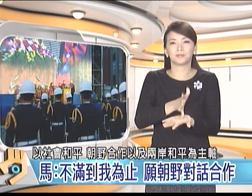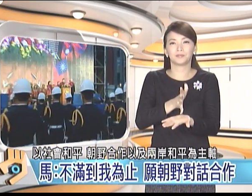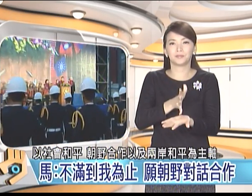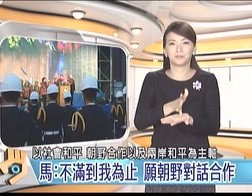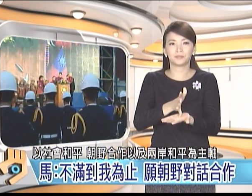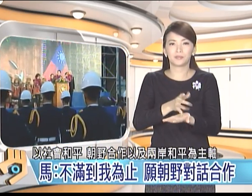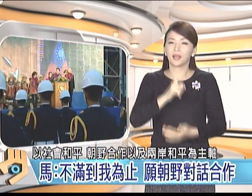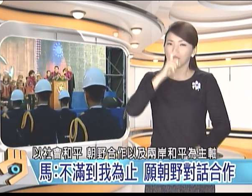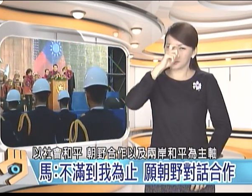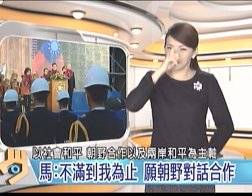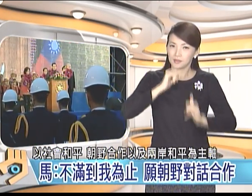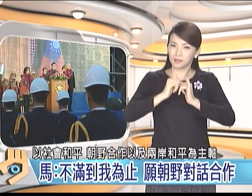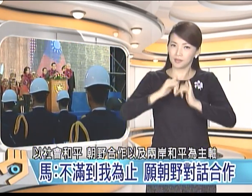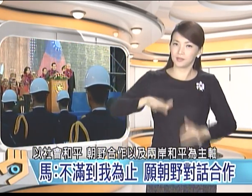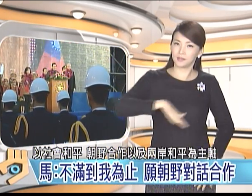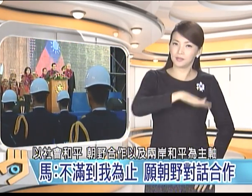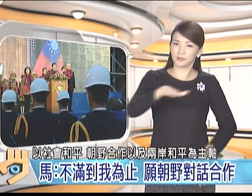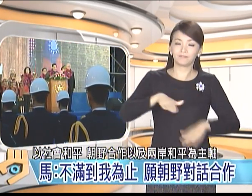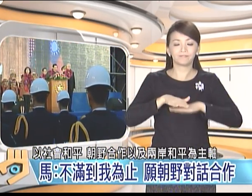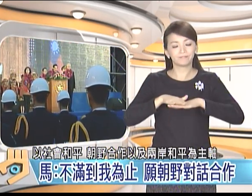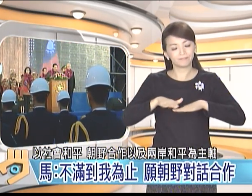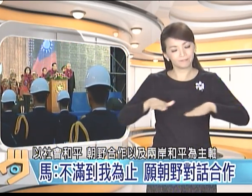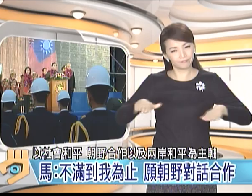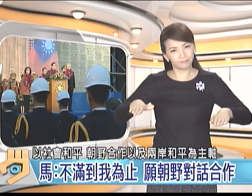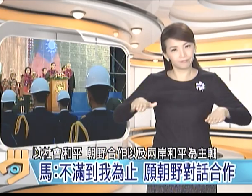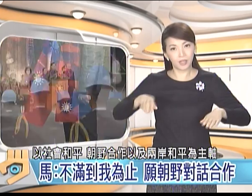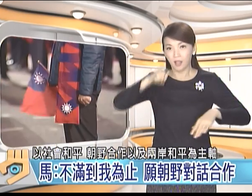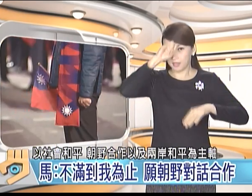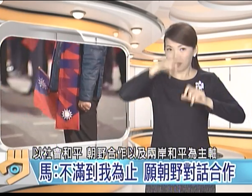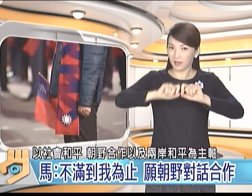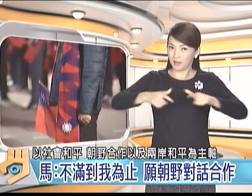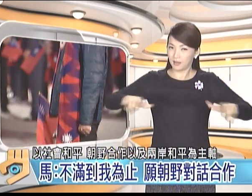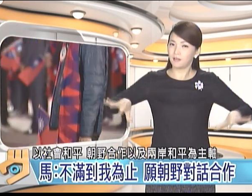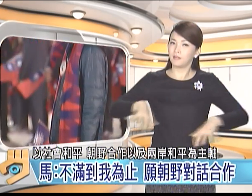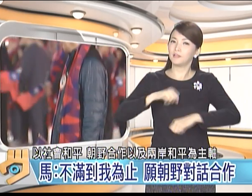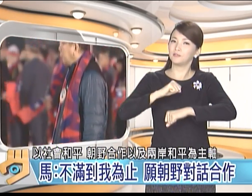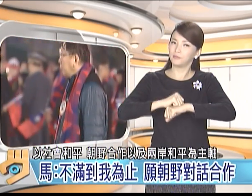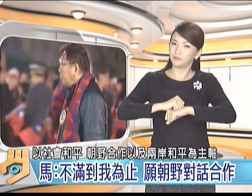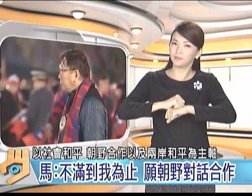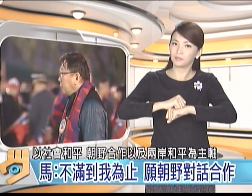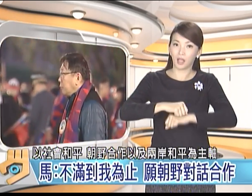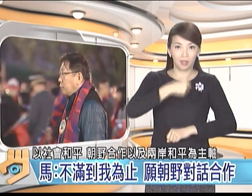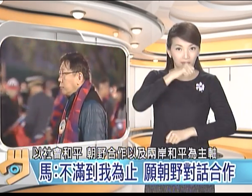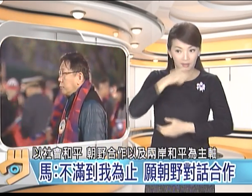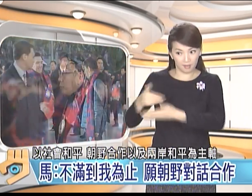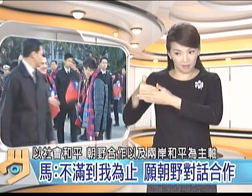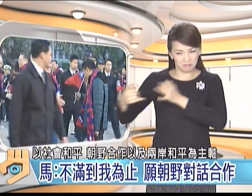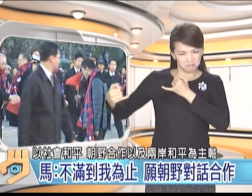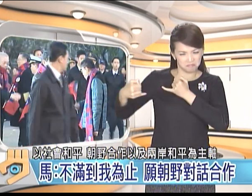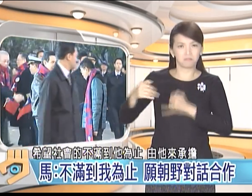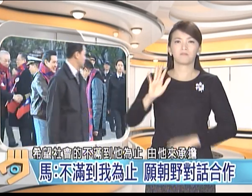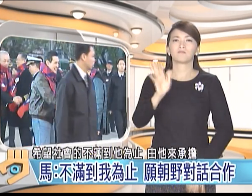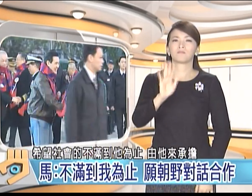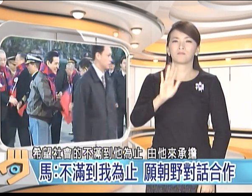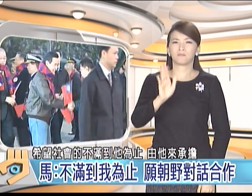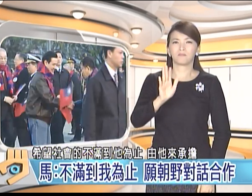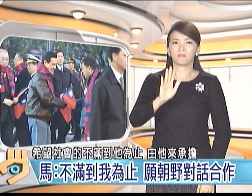平、朝野合作以及两岸和平来作为主轴，希望社会的不